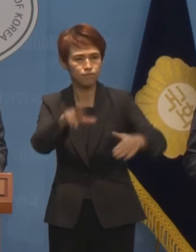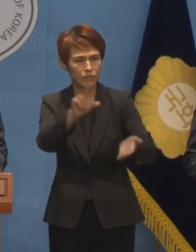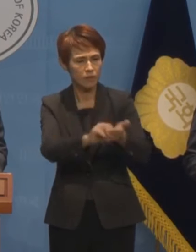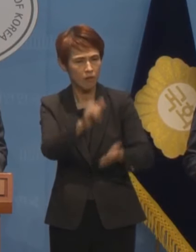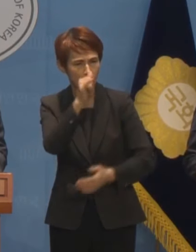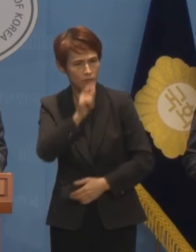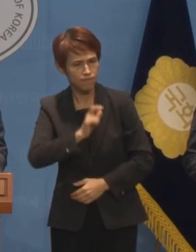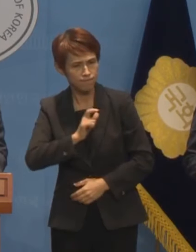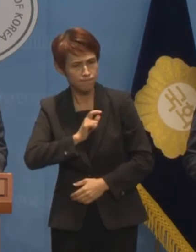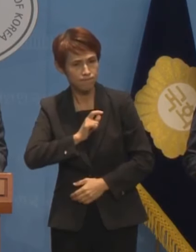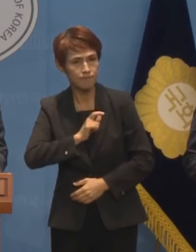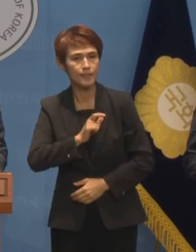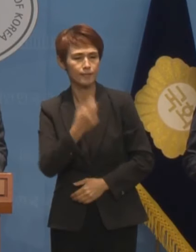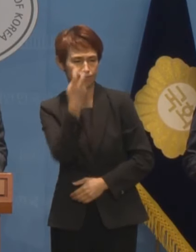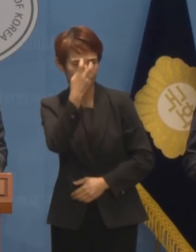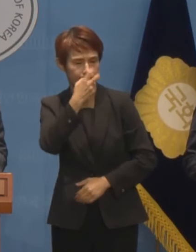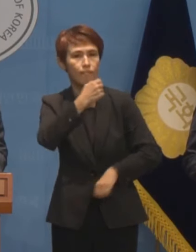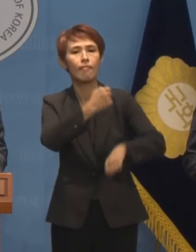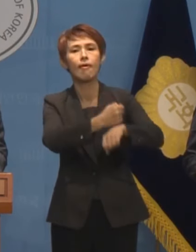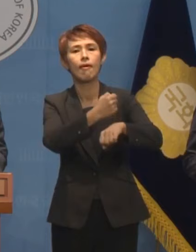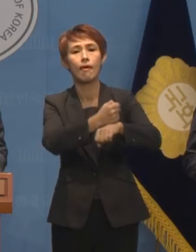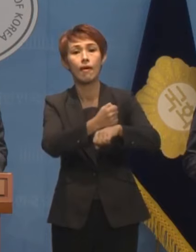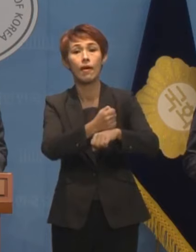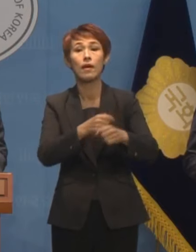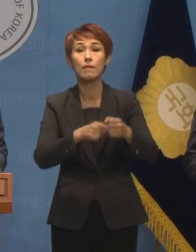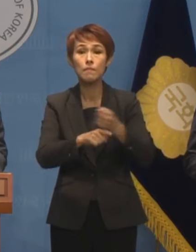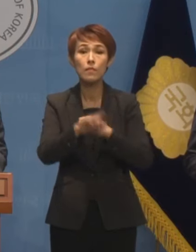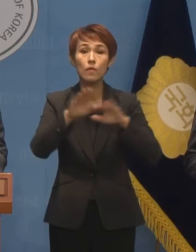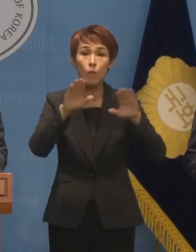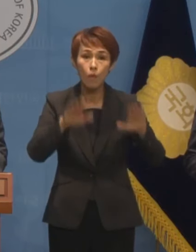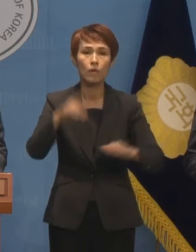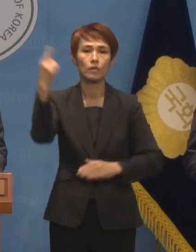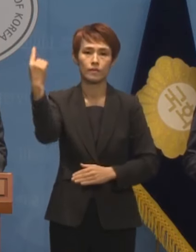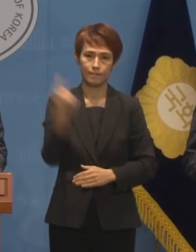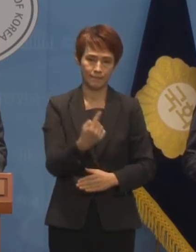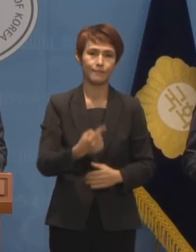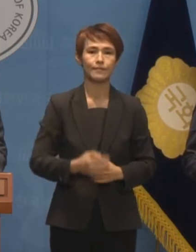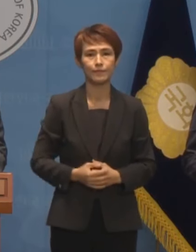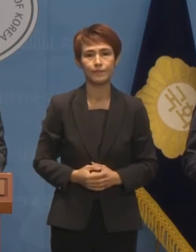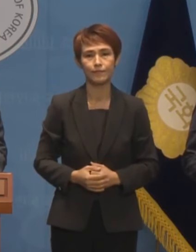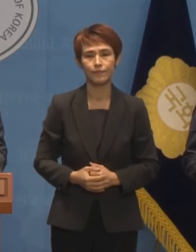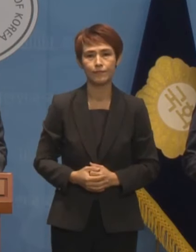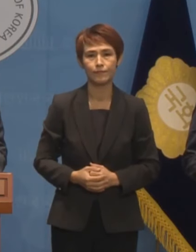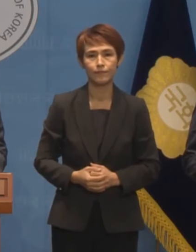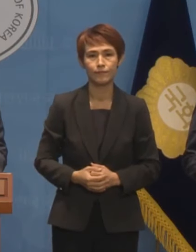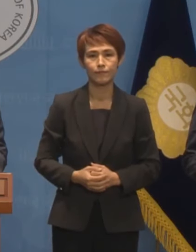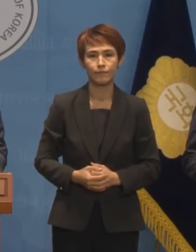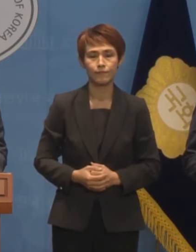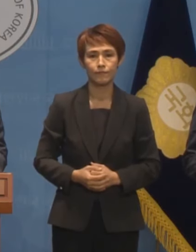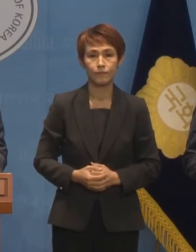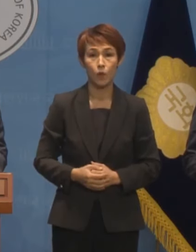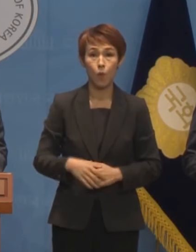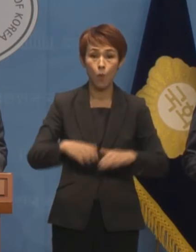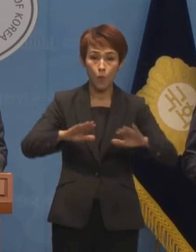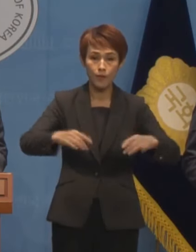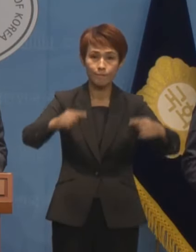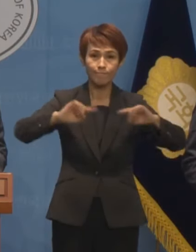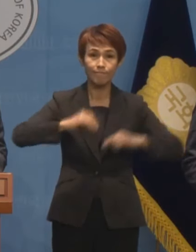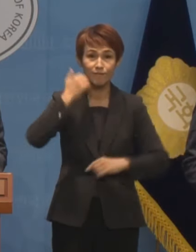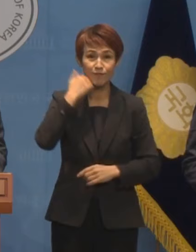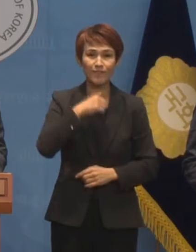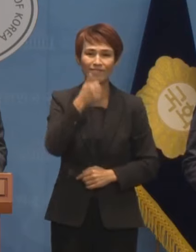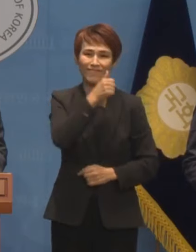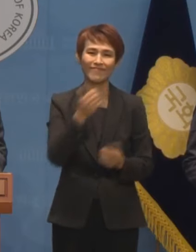남김없이 밝히겠다는 각오로 말씀드리고자 이 자리에 섰습니다. 기자회견에 앞서 오늘 함께해 주신